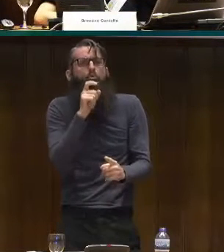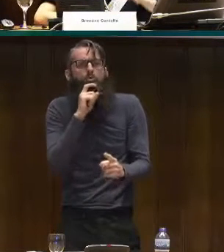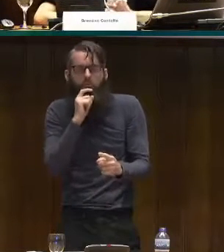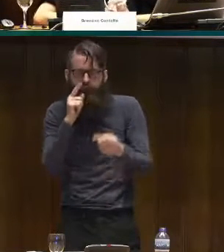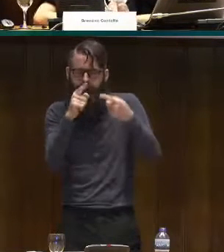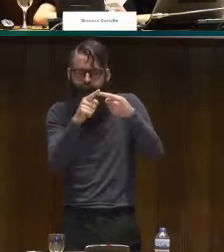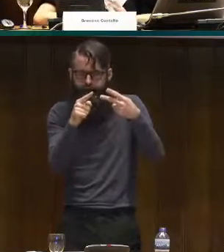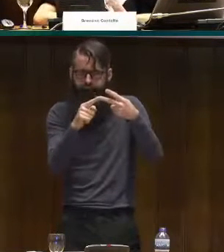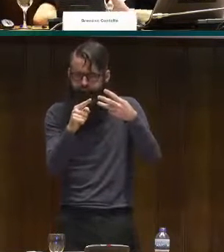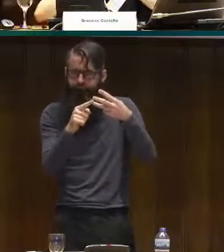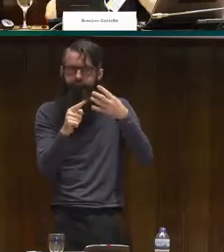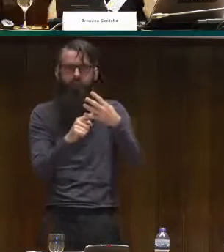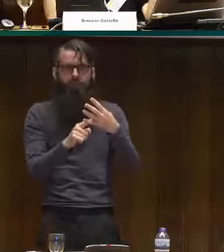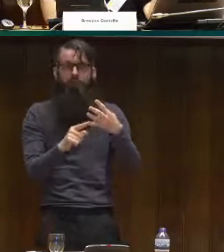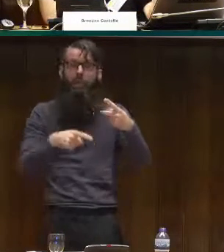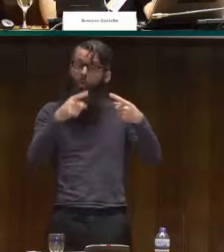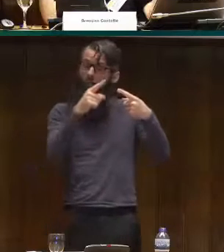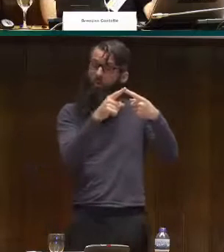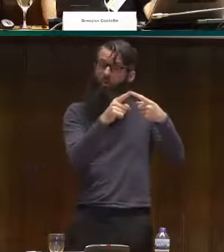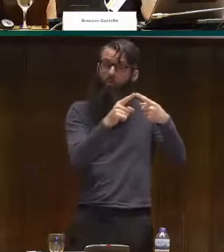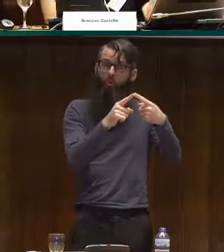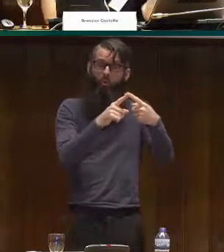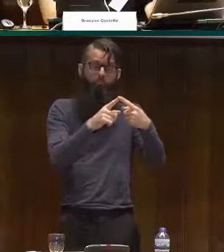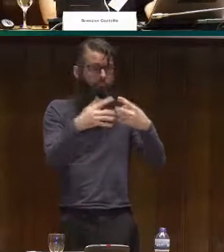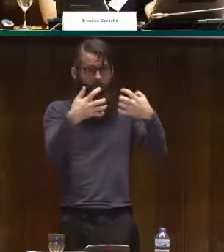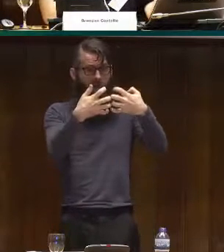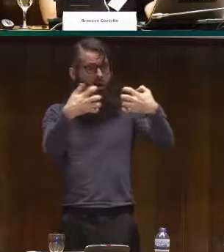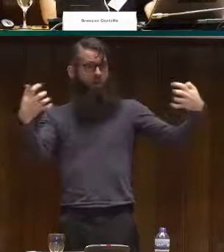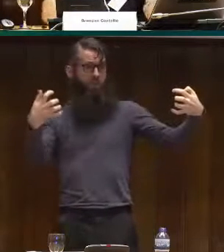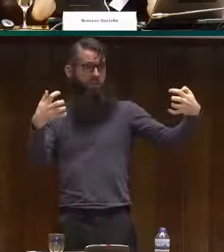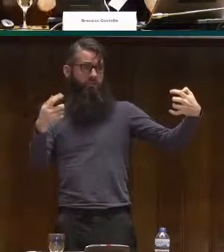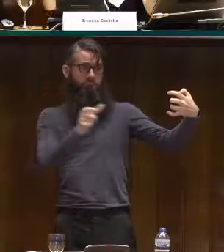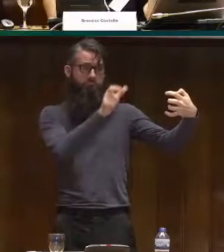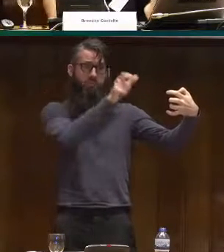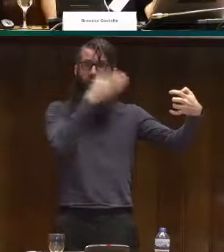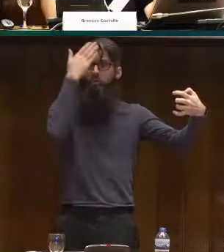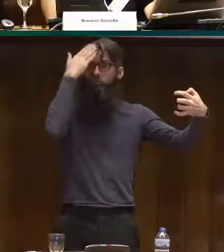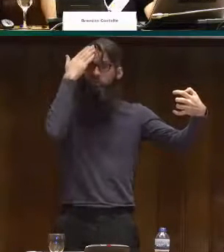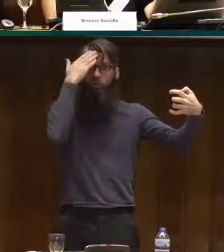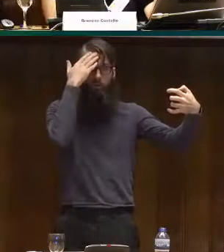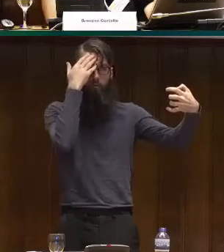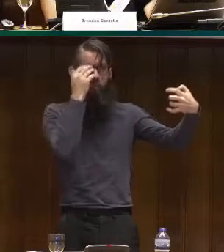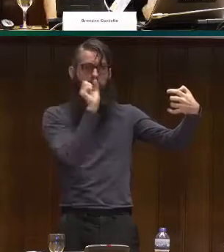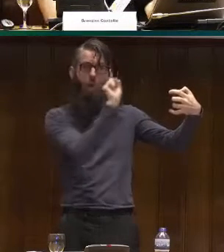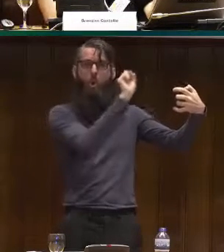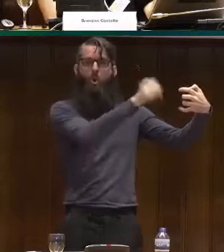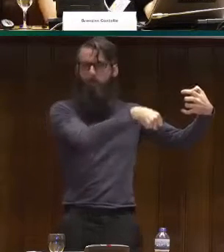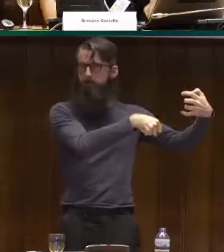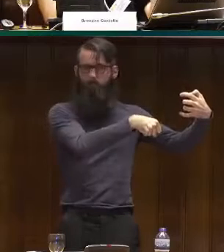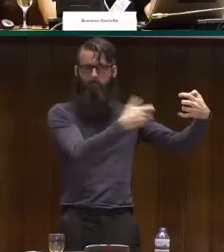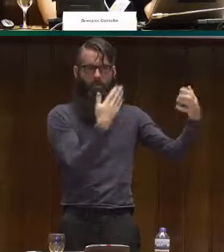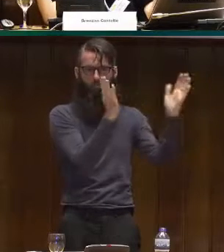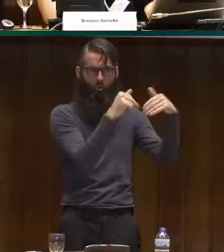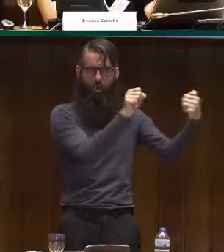visto en alguno de los ejemplos, tener una oración sin sujeto explícito, es decir, no marcar el sujeto de la frase, y esto ya nos da